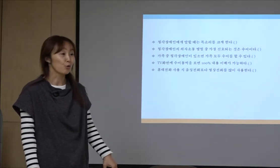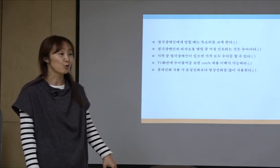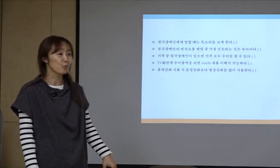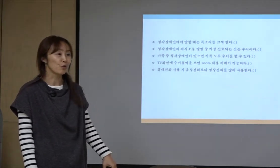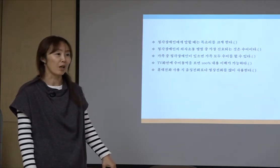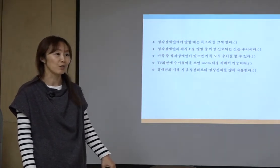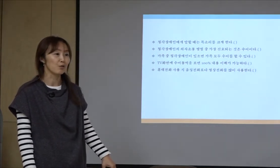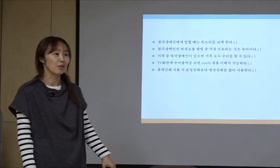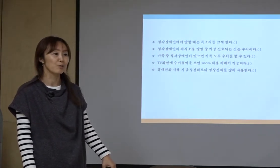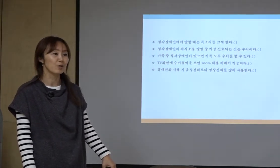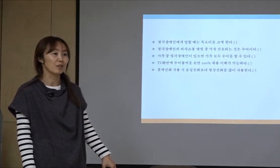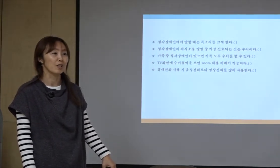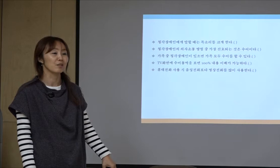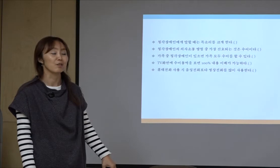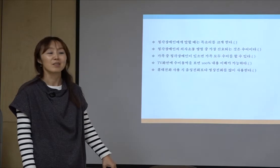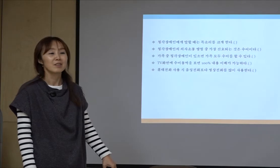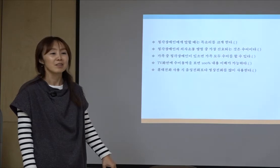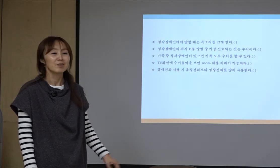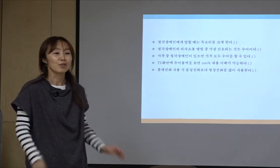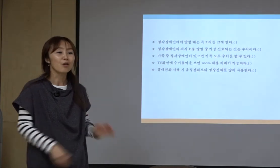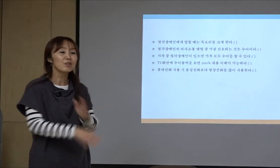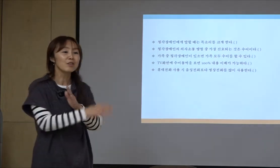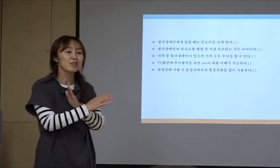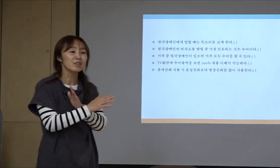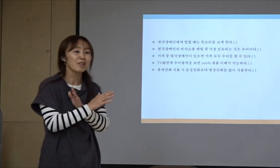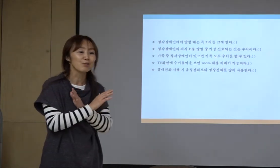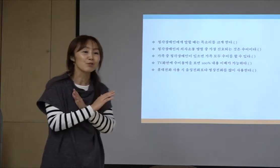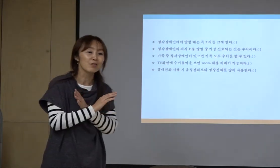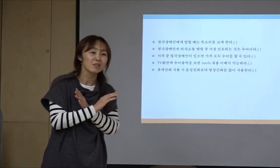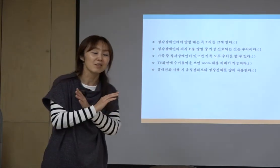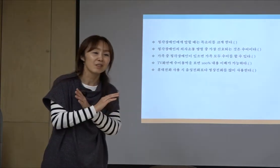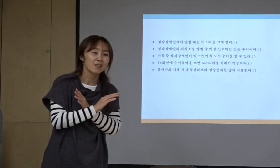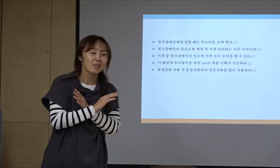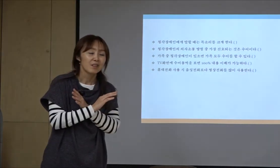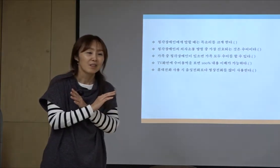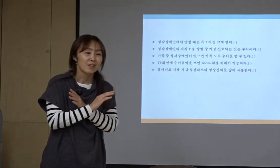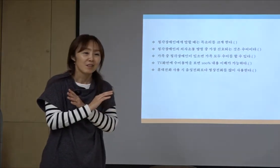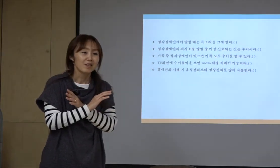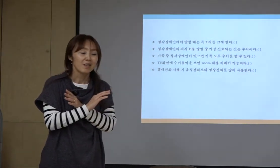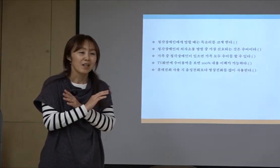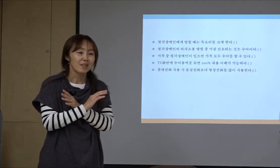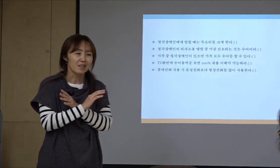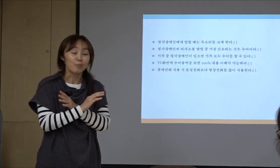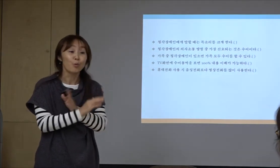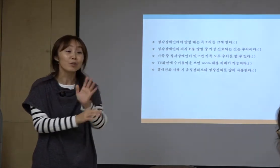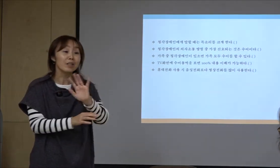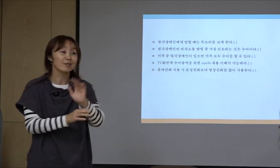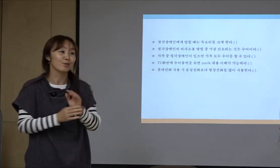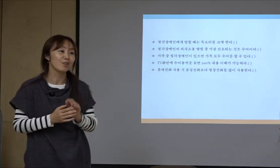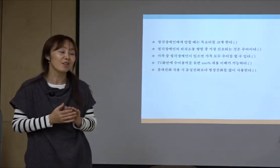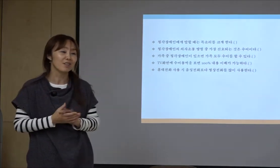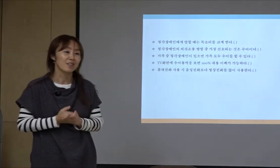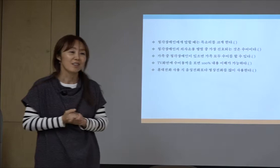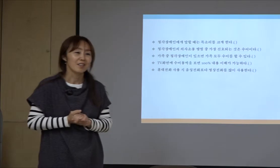뉴스 보고 저렇게 하면 되게 잘하는 전혀 그냥 뉴스는 다 100% 못 못 알아보고요. 근데